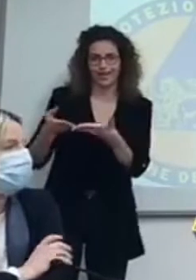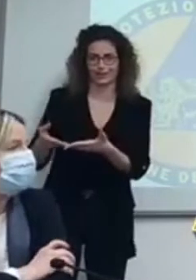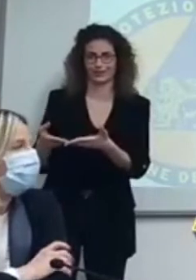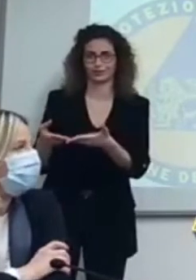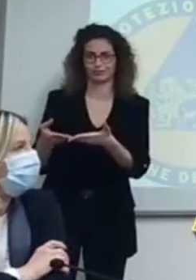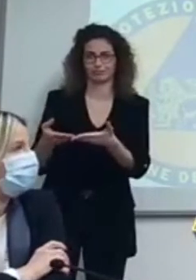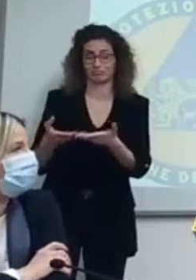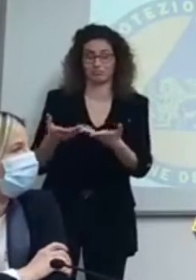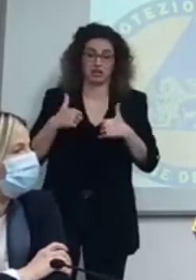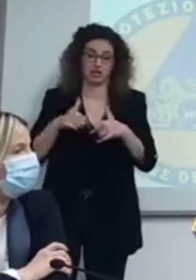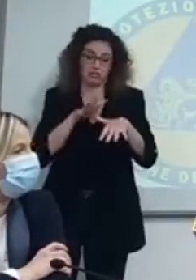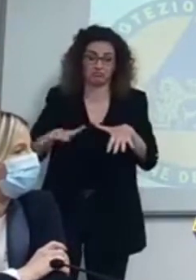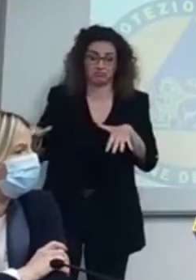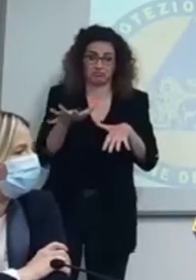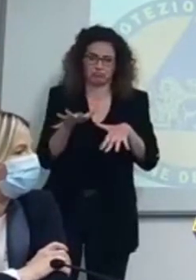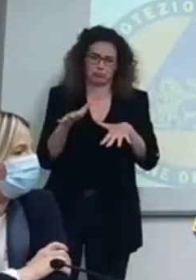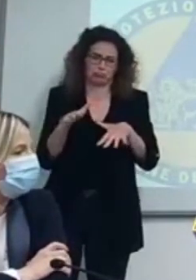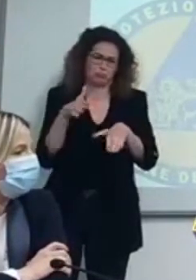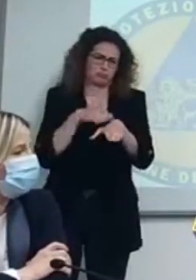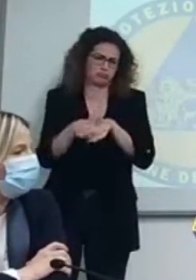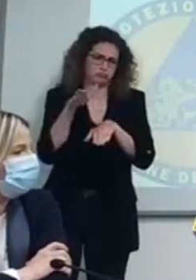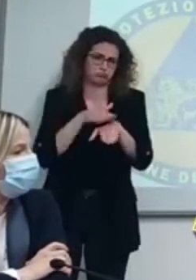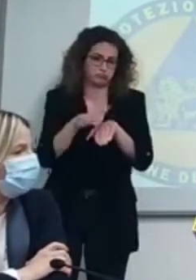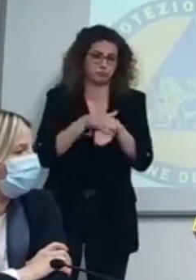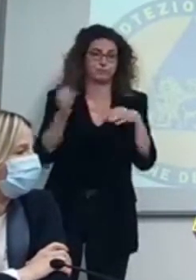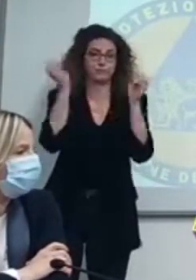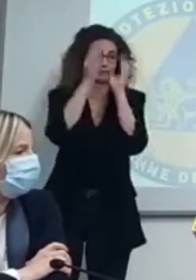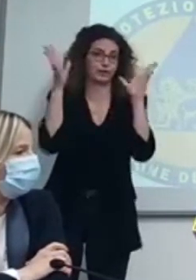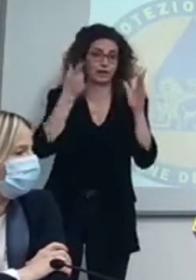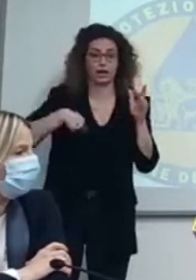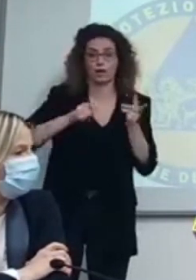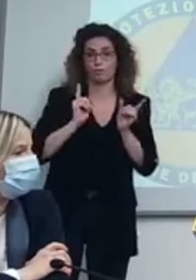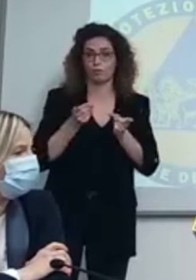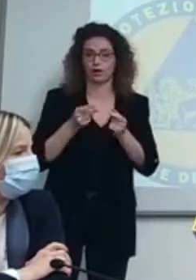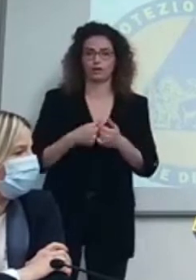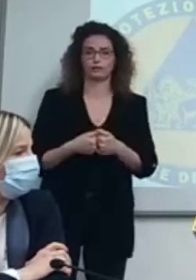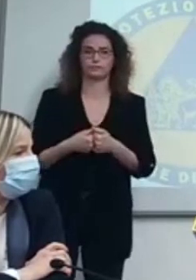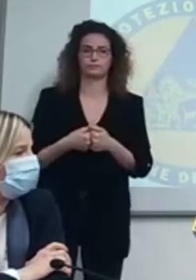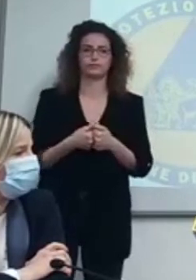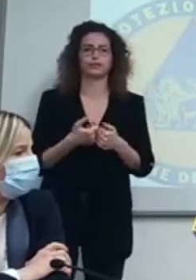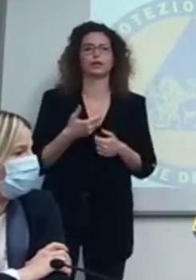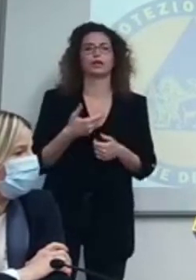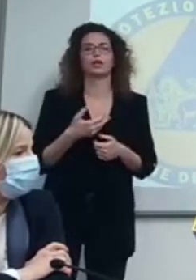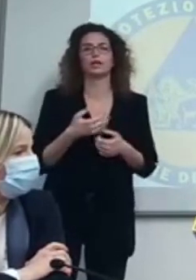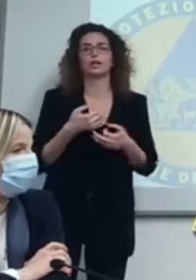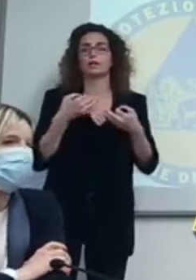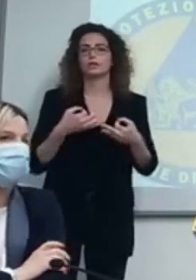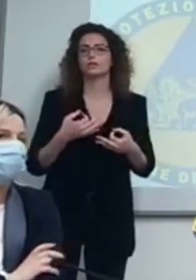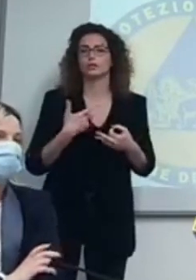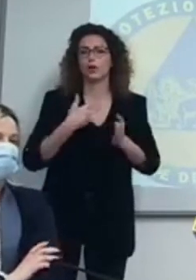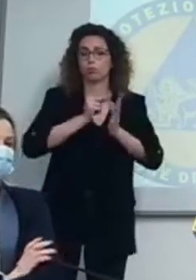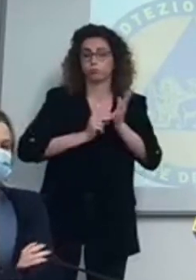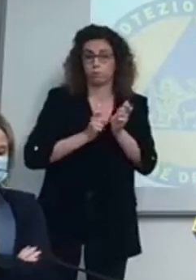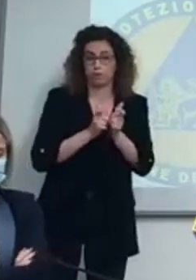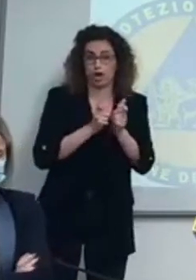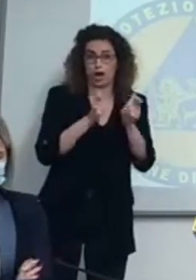di default in questa comunità. E la nostra idea è di avere sicuramente un sovraccarico di